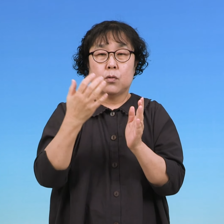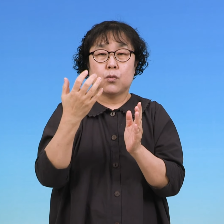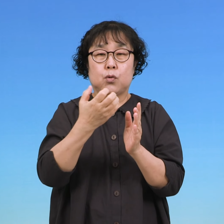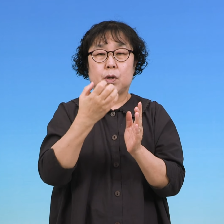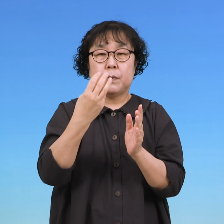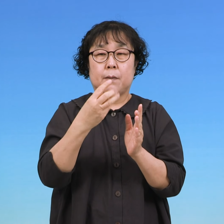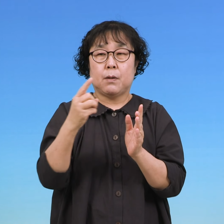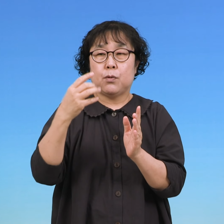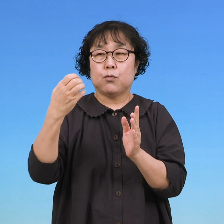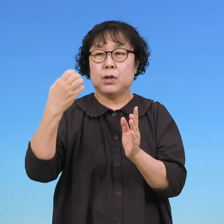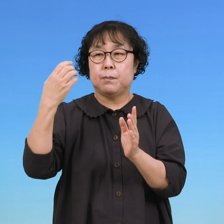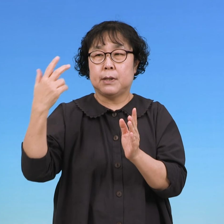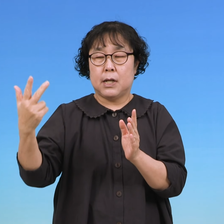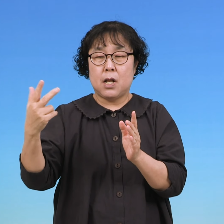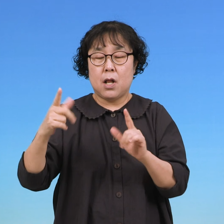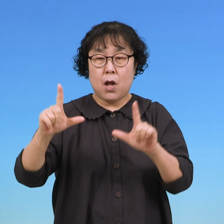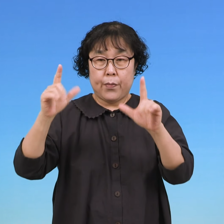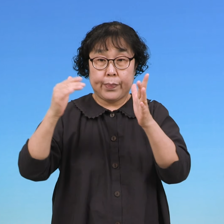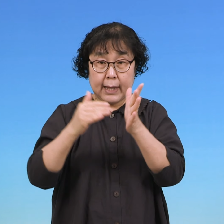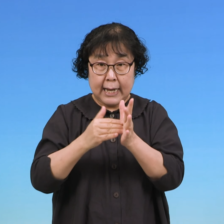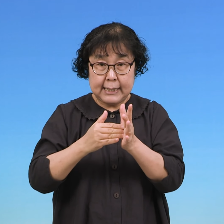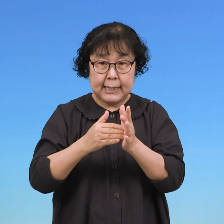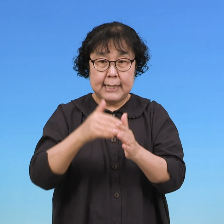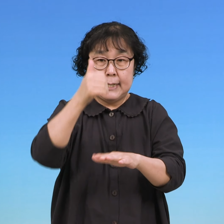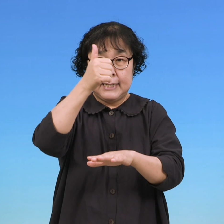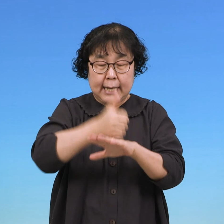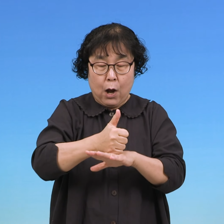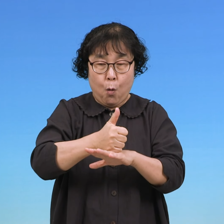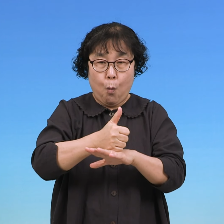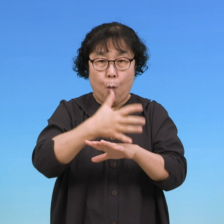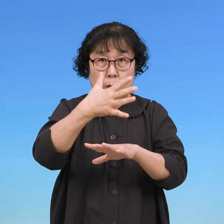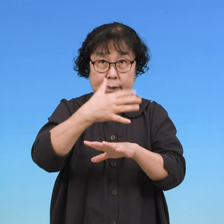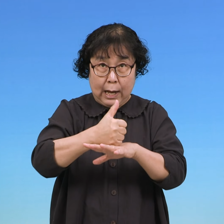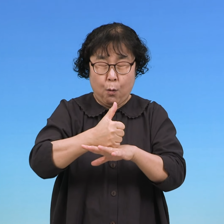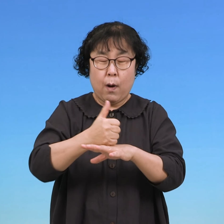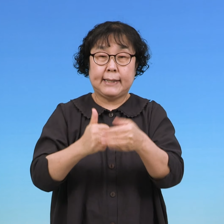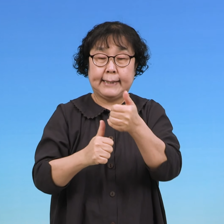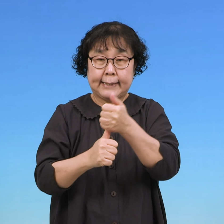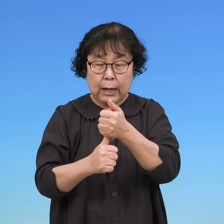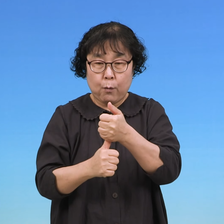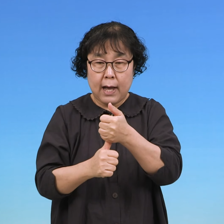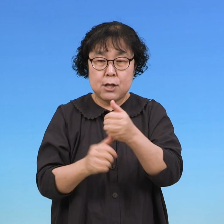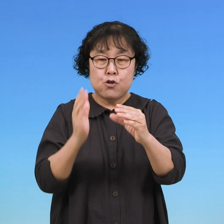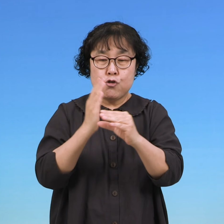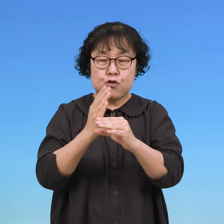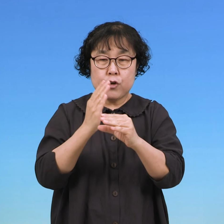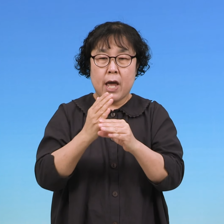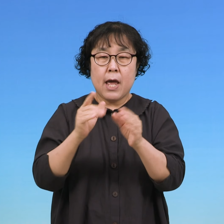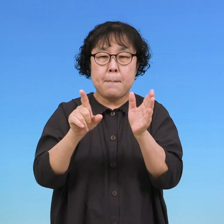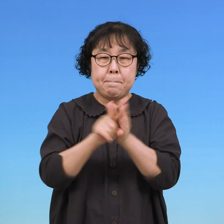93년부터 97년까지 장 차관으로 임명된 인사들 중에서 기독교 신자의 비율이